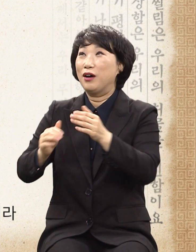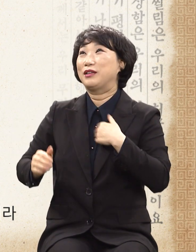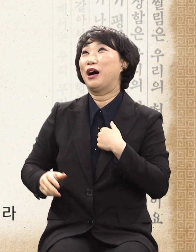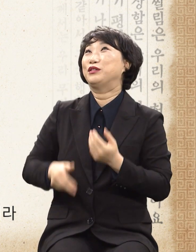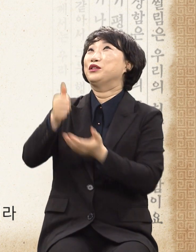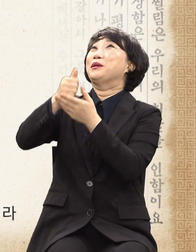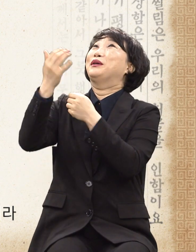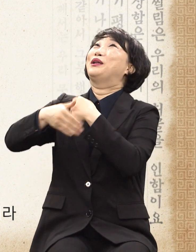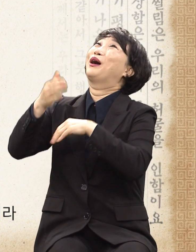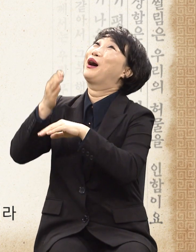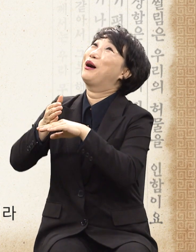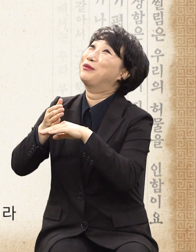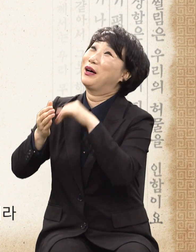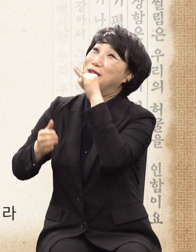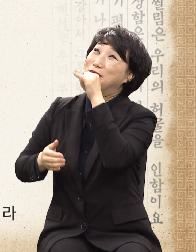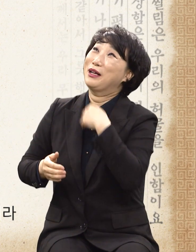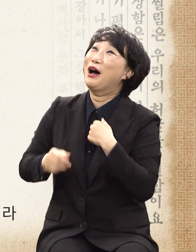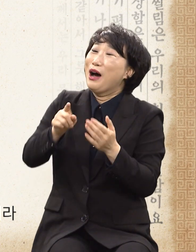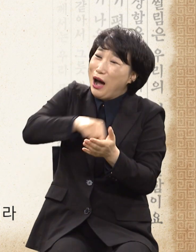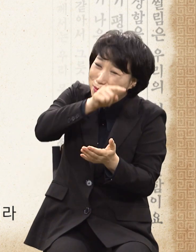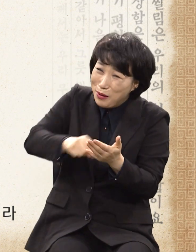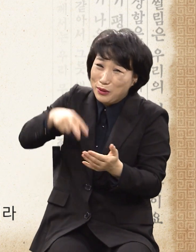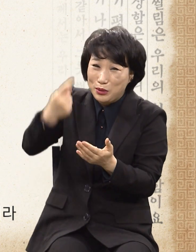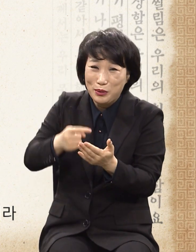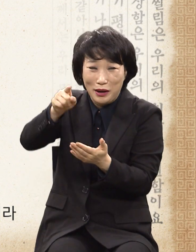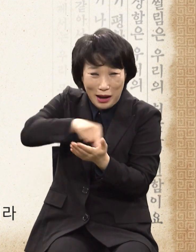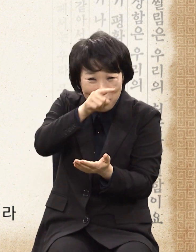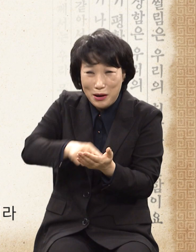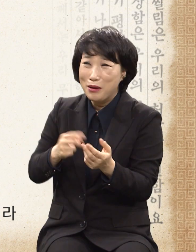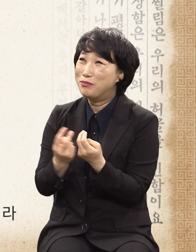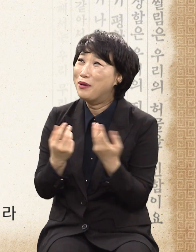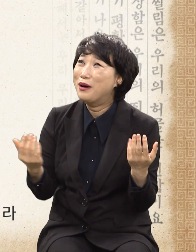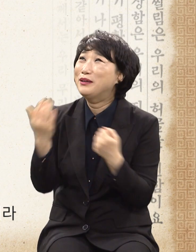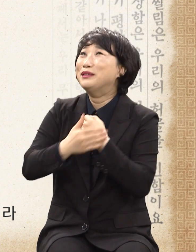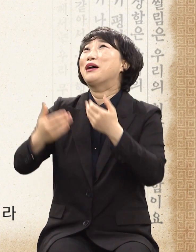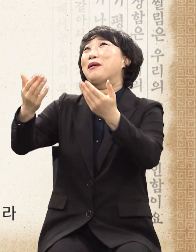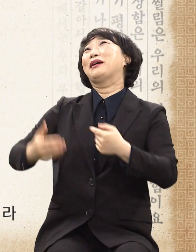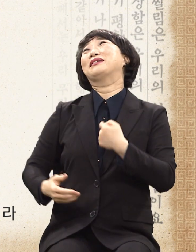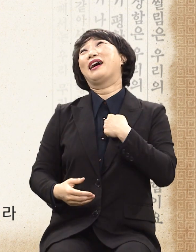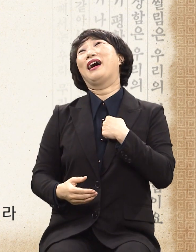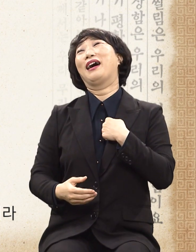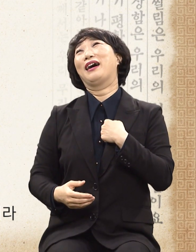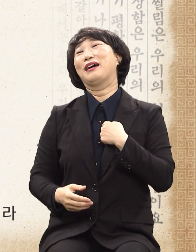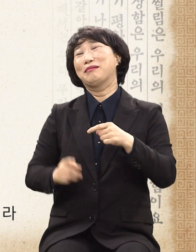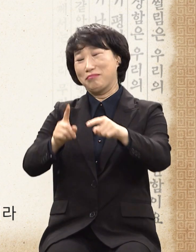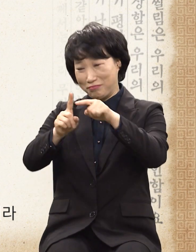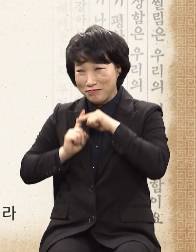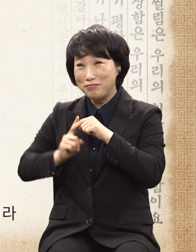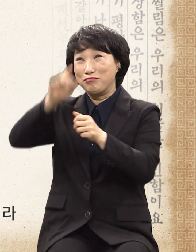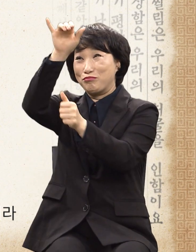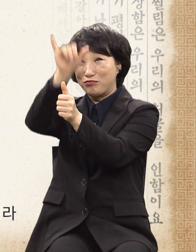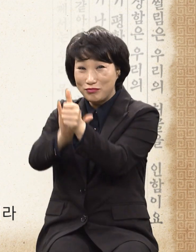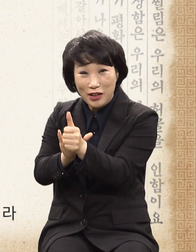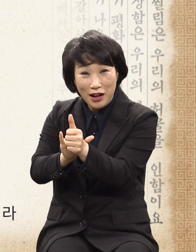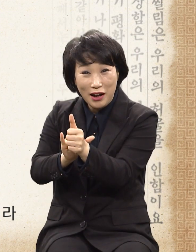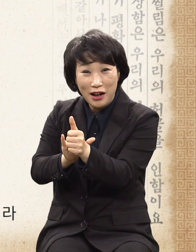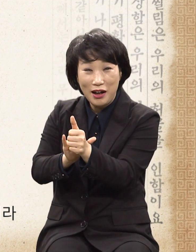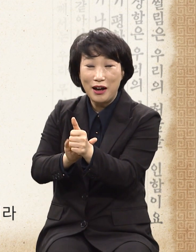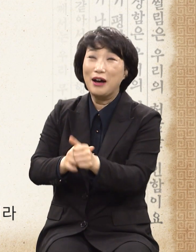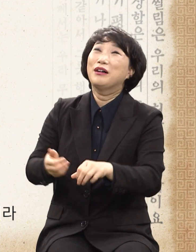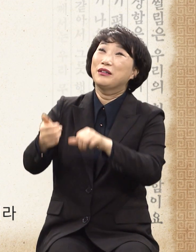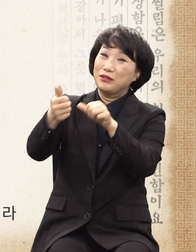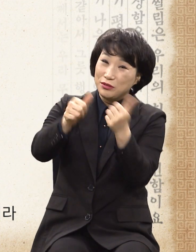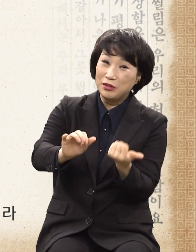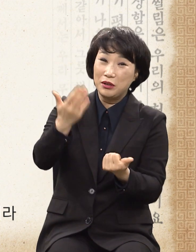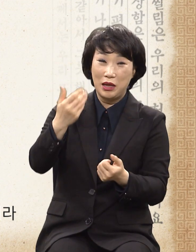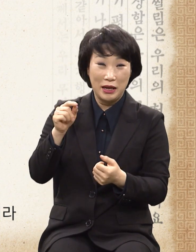그 은혜 감사해서 갚아도 갚을 길 없는 은혜이기 때문에 죽도록 충성하다